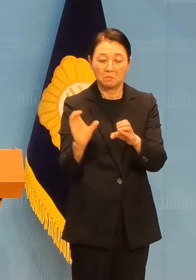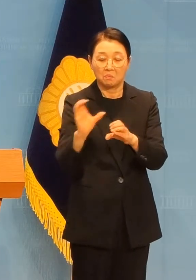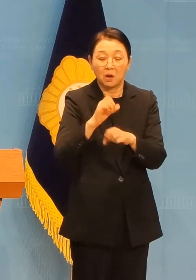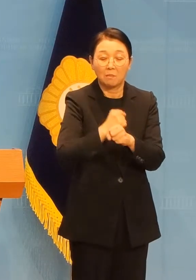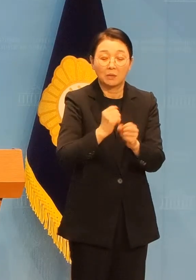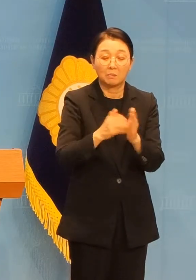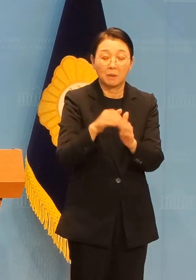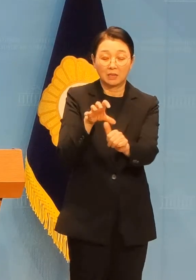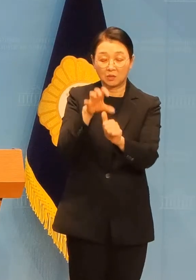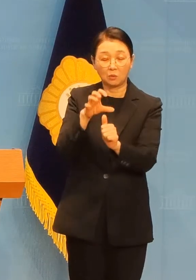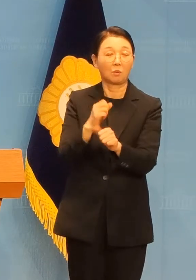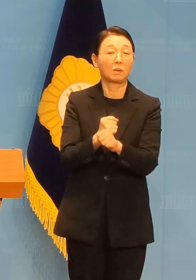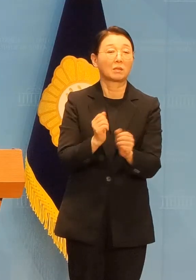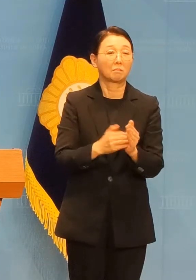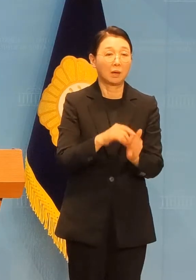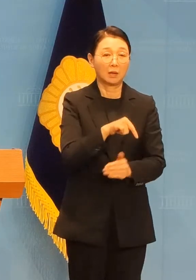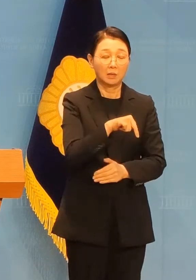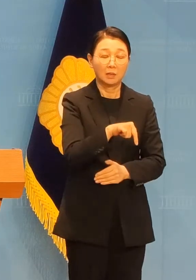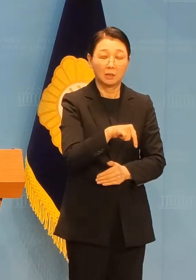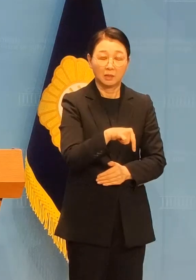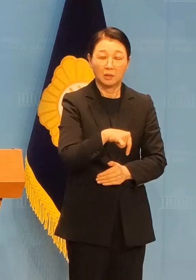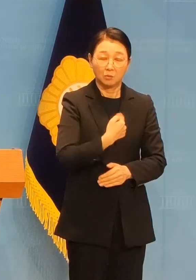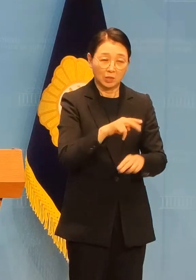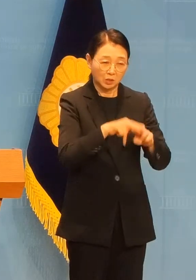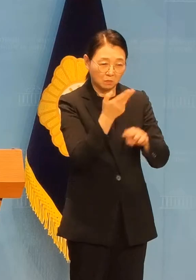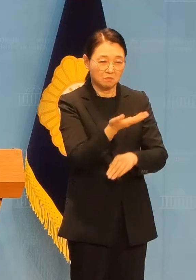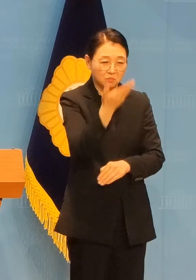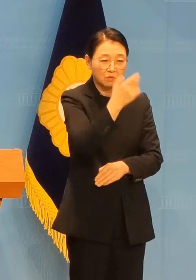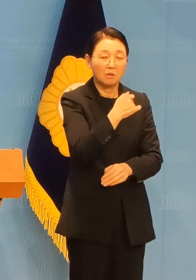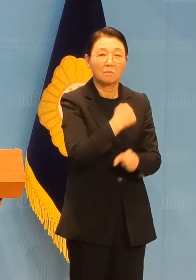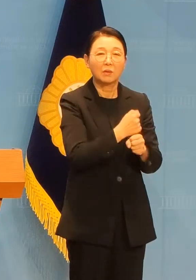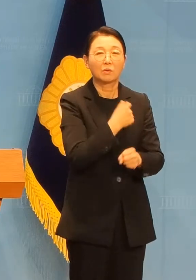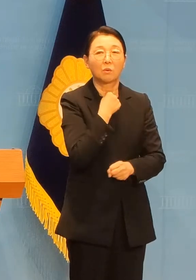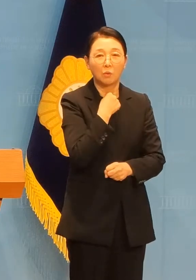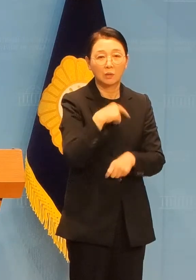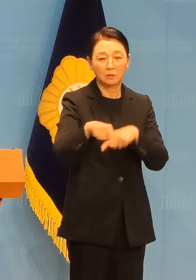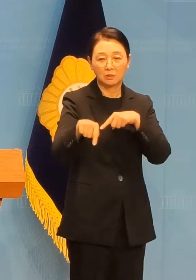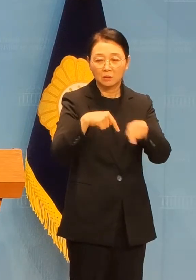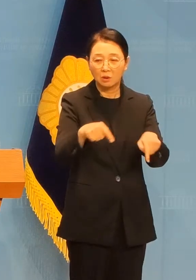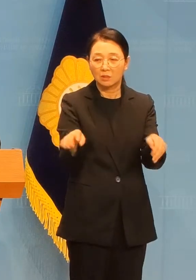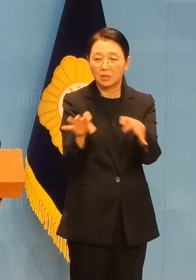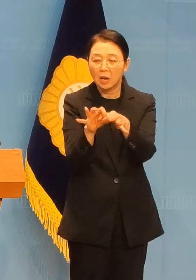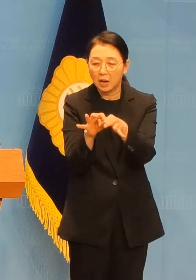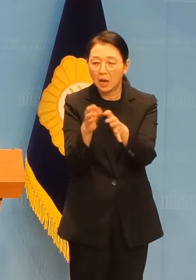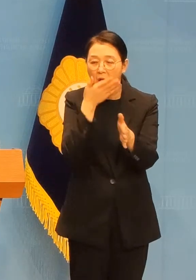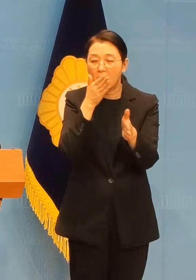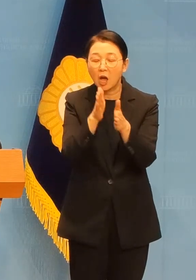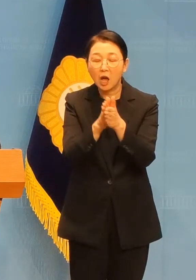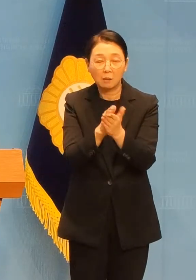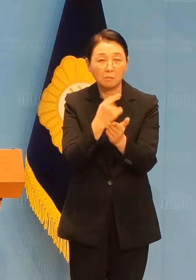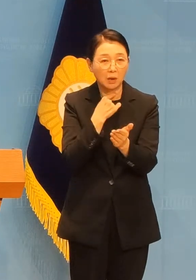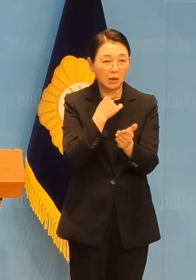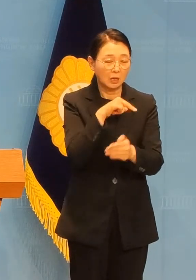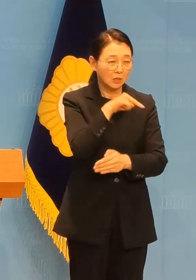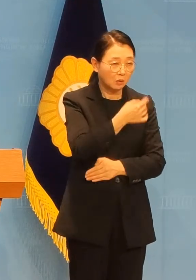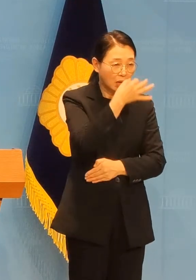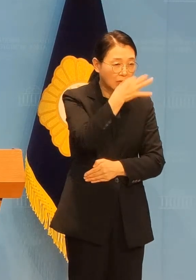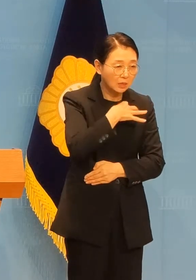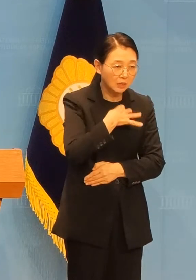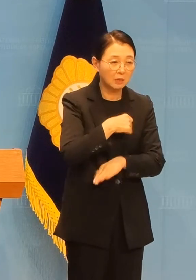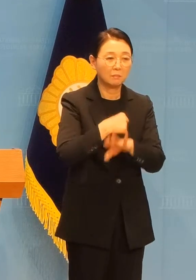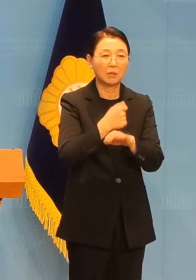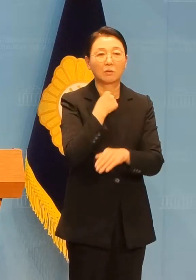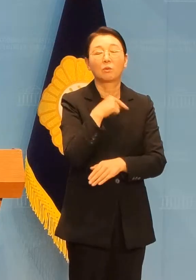틈새를 이용해서 자신들의 지위를 더욱 확대하거나 정치와의 결탁을 통해서 자신들의 이권들을 확대하는